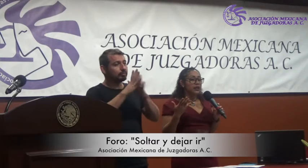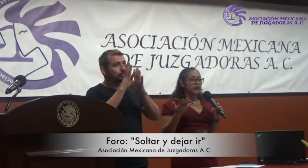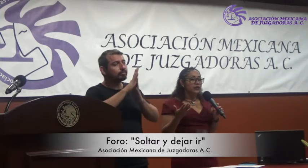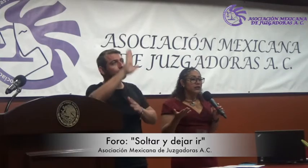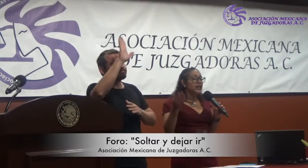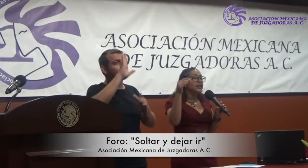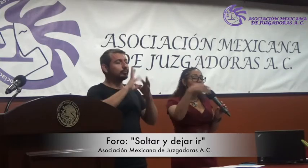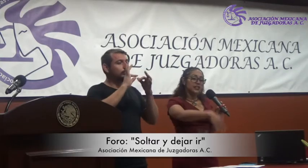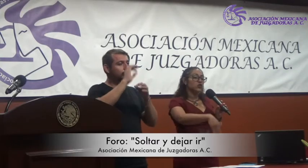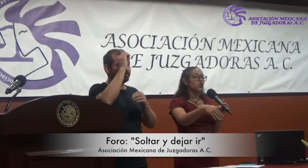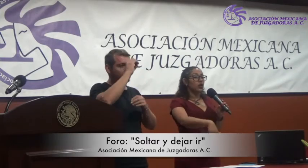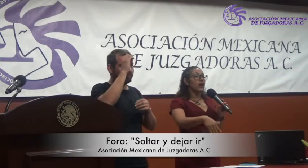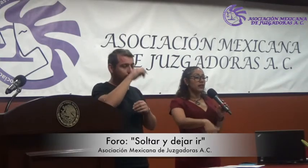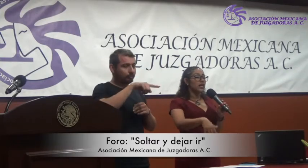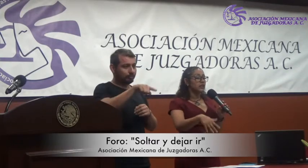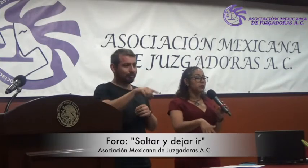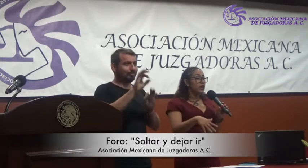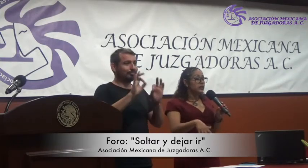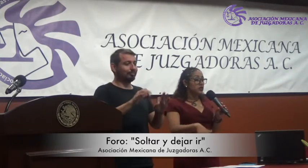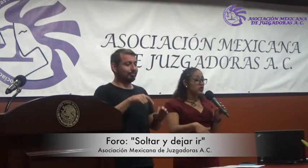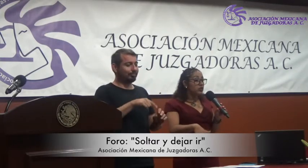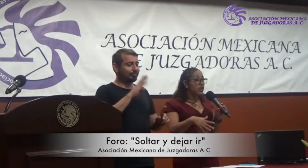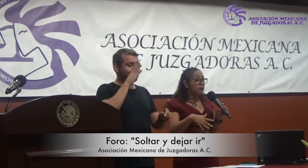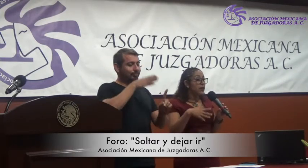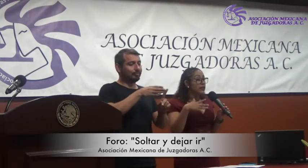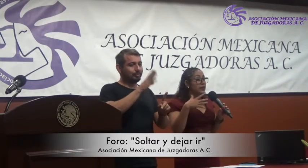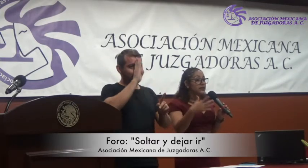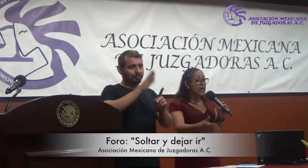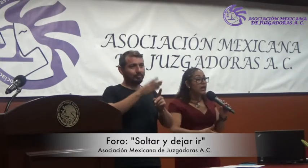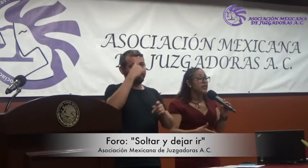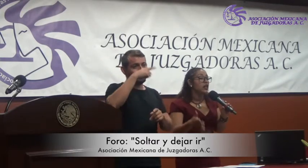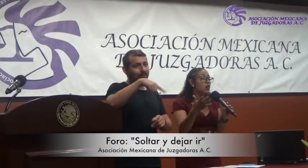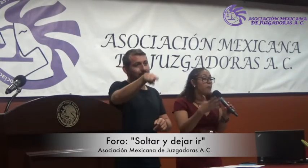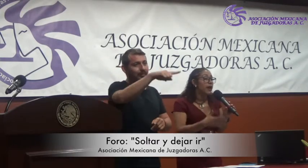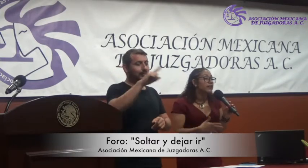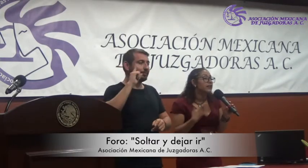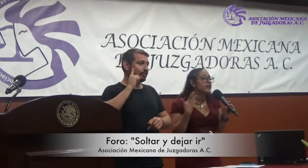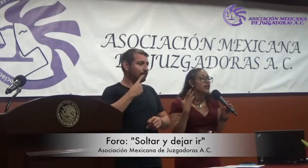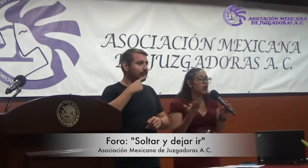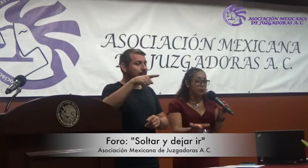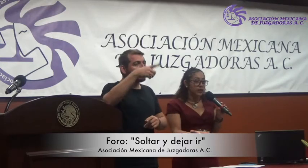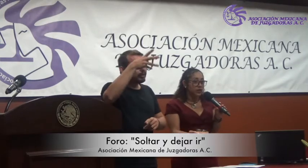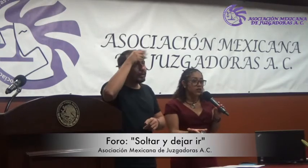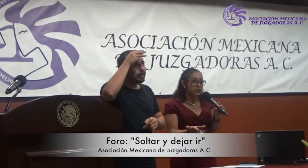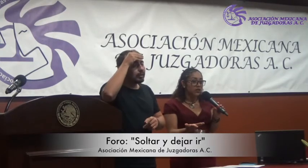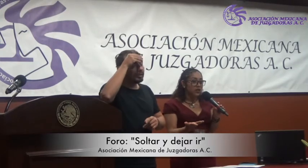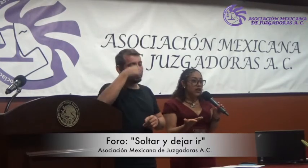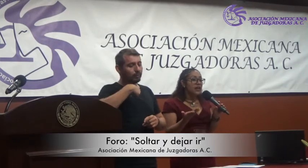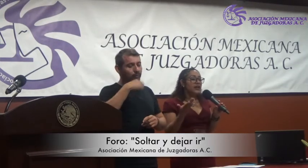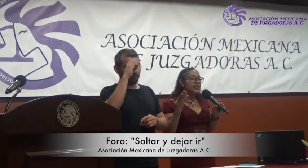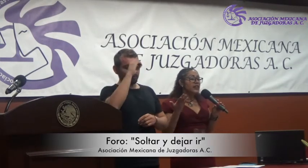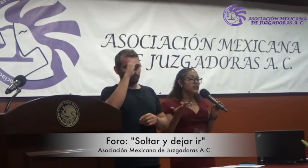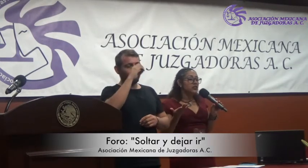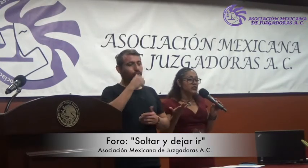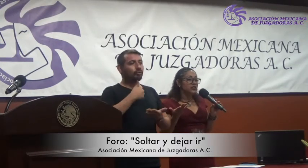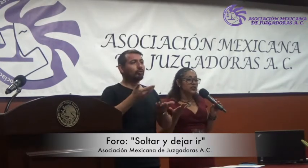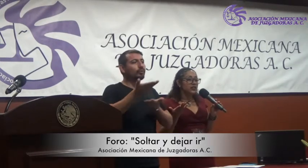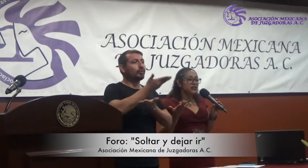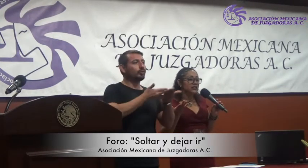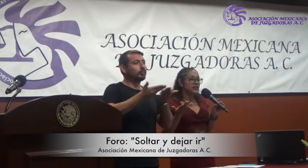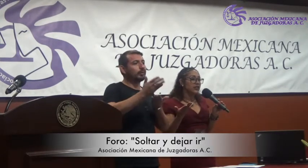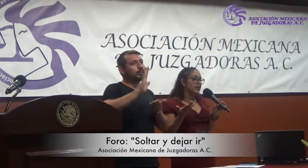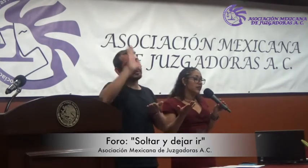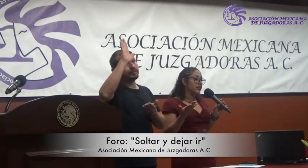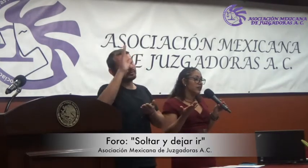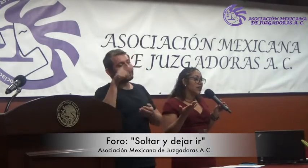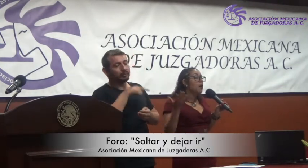porque este es su lugar de expresión, de aprendizaje, de compartir, de opinión. Y